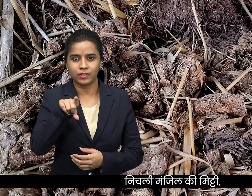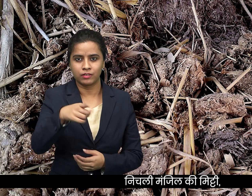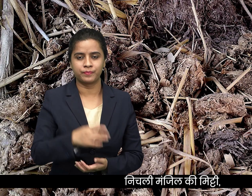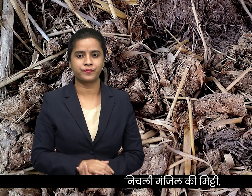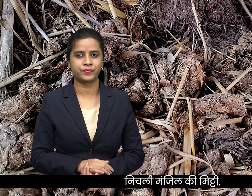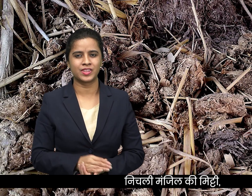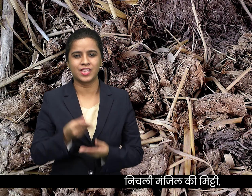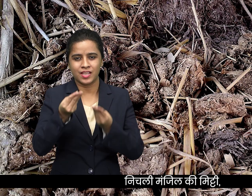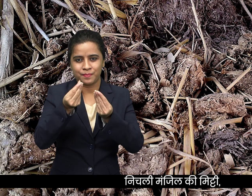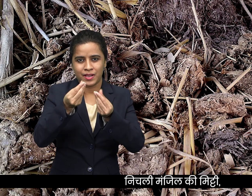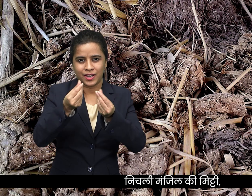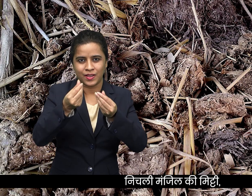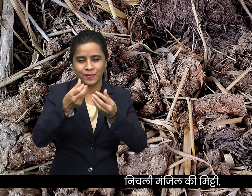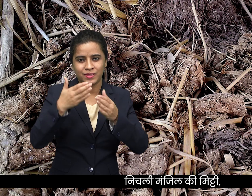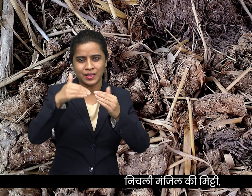निचली मंजिल की मिट्टी